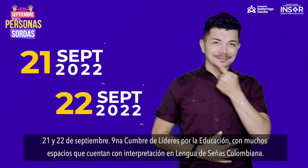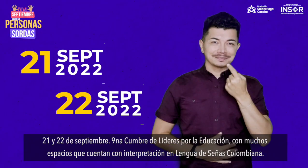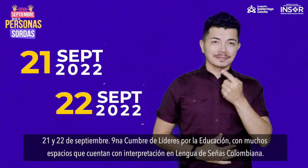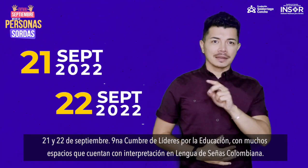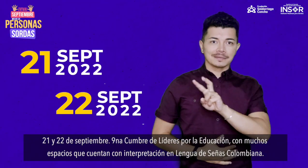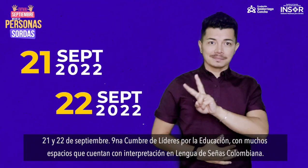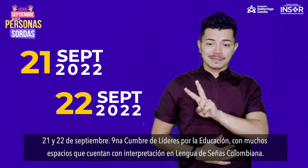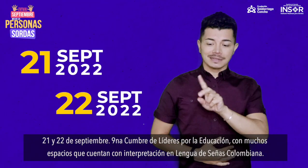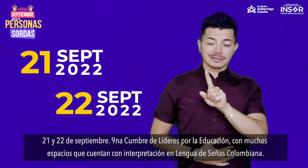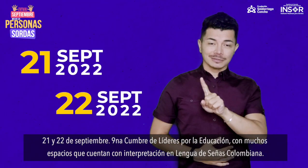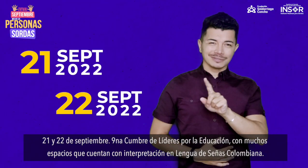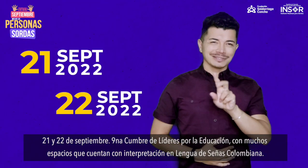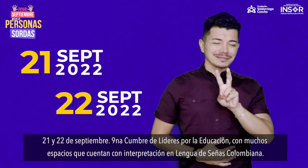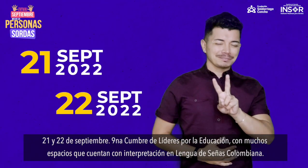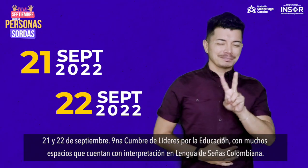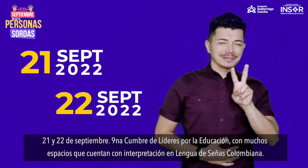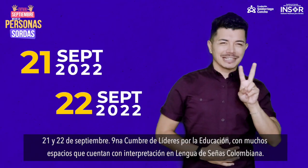21 y 22 de septiembre.